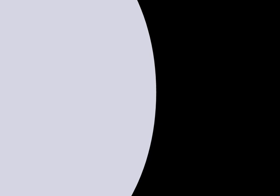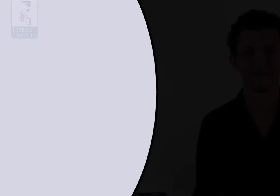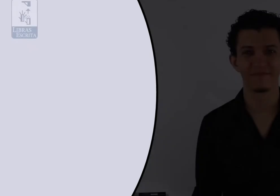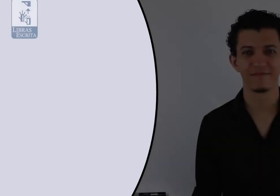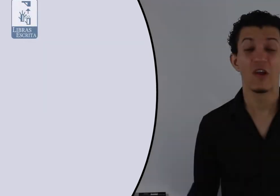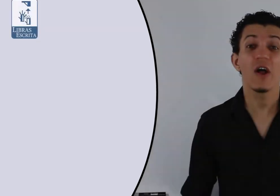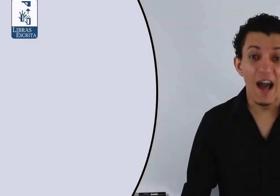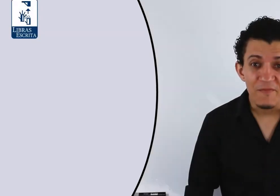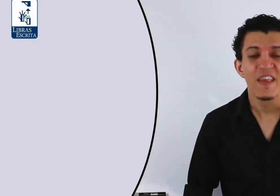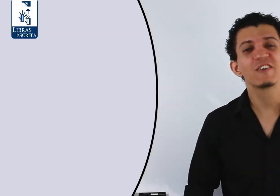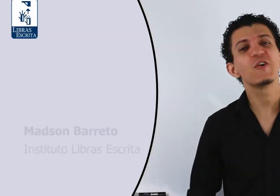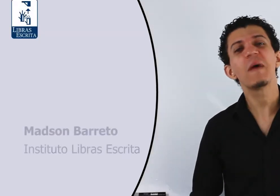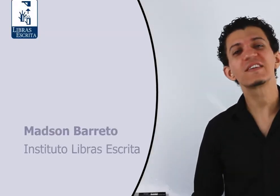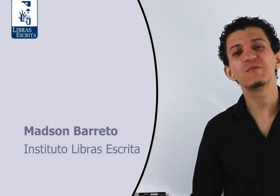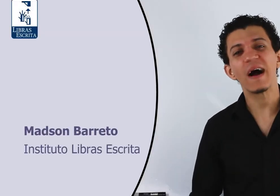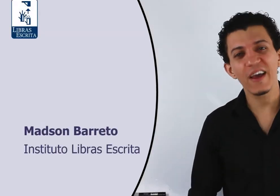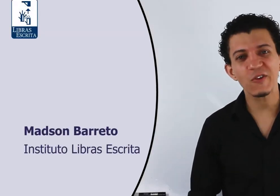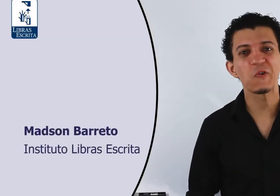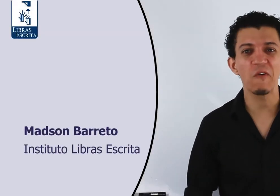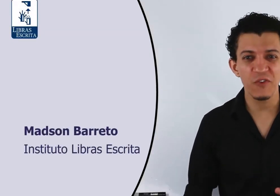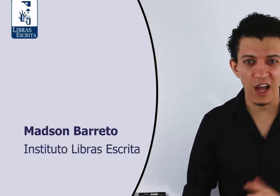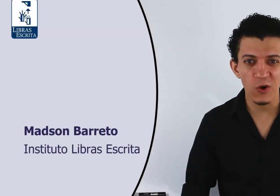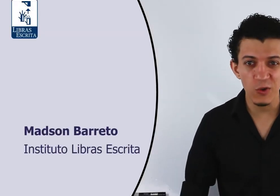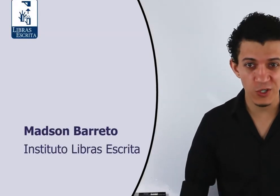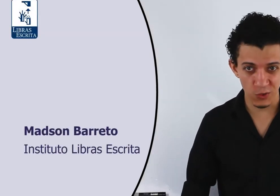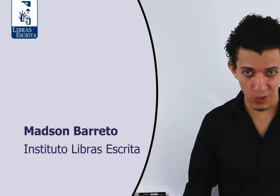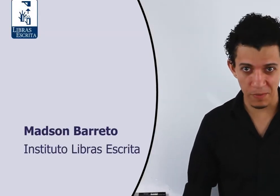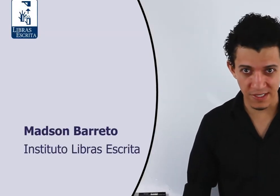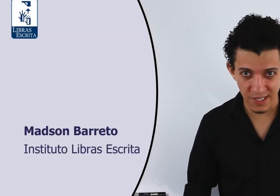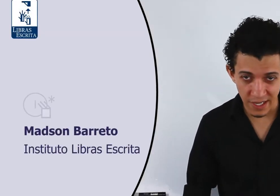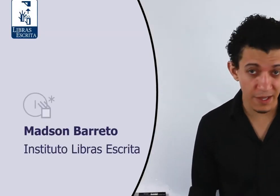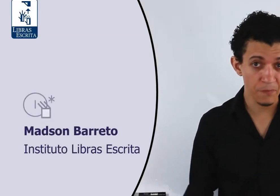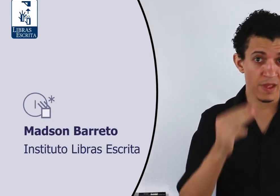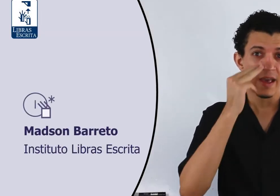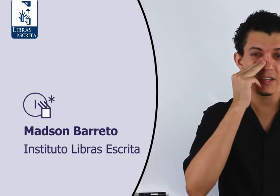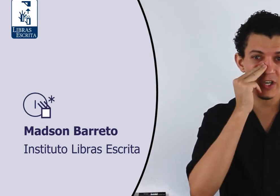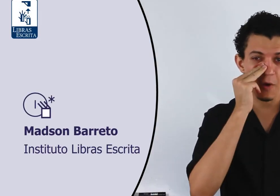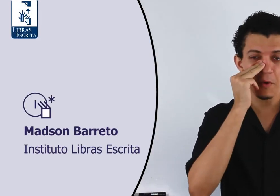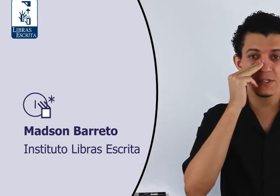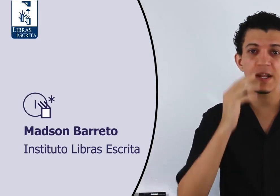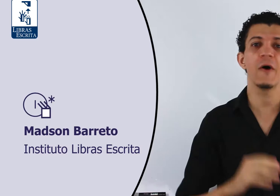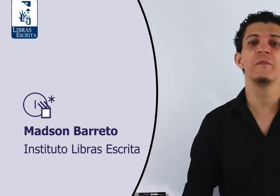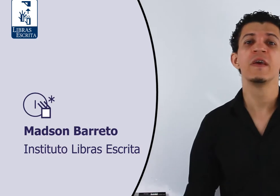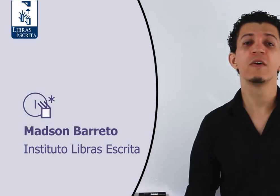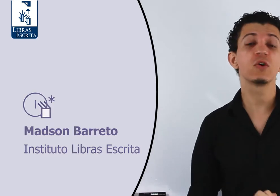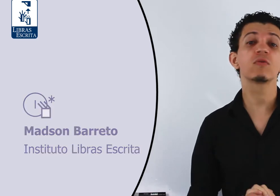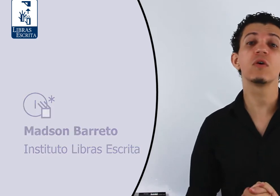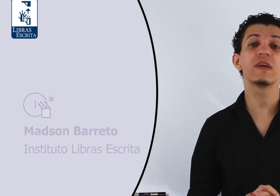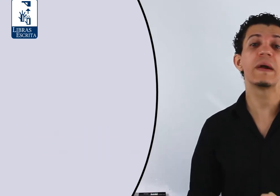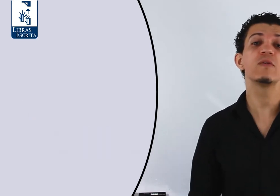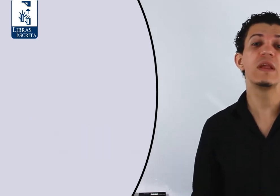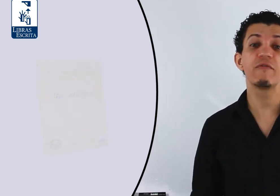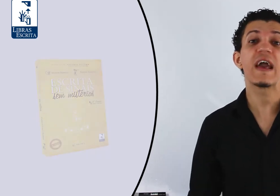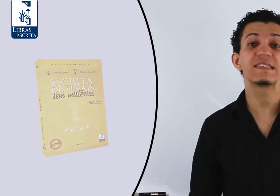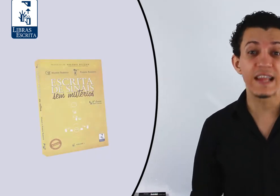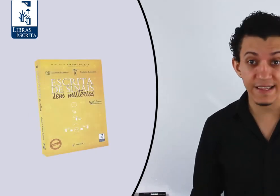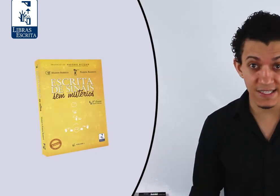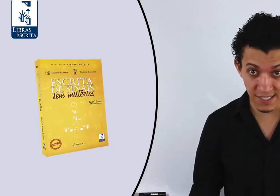Olá, eu sou o Madison Barreto, cofundador do Instituto Libras Escrita. Este aqui é o meu sinal. Eu sou autor também do livro Escrita de